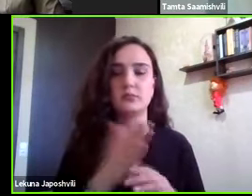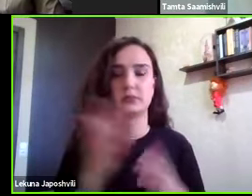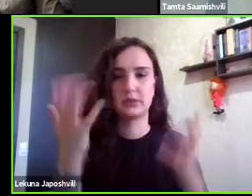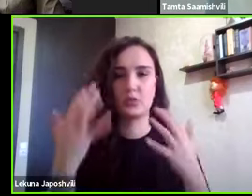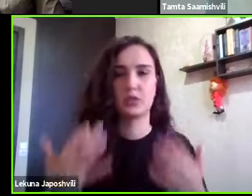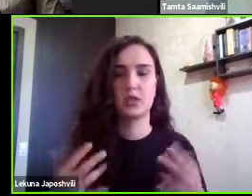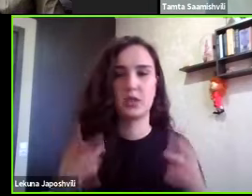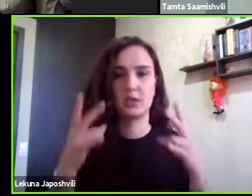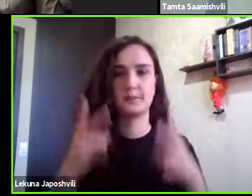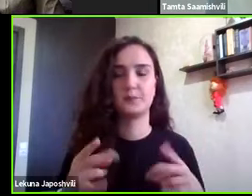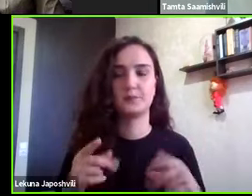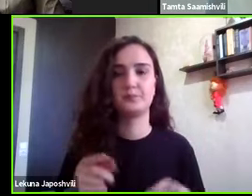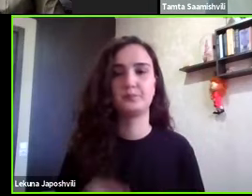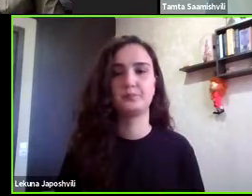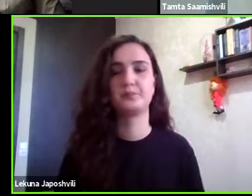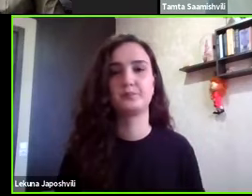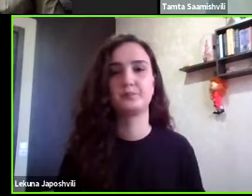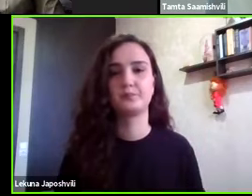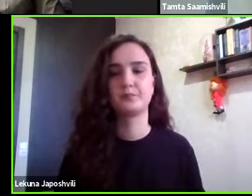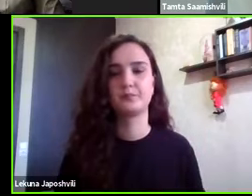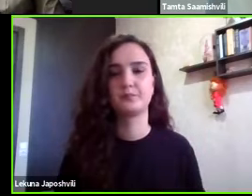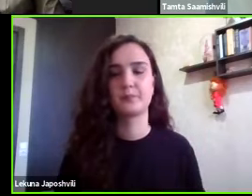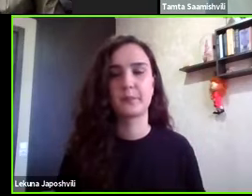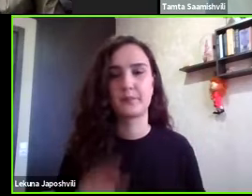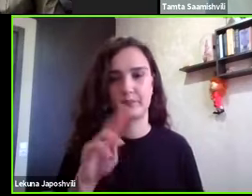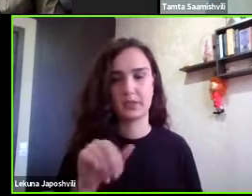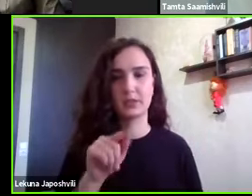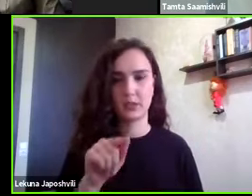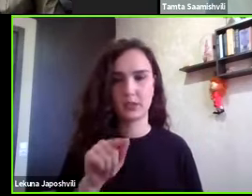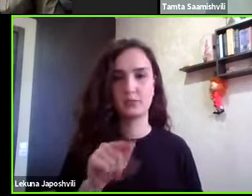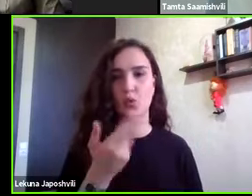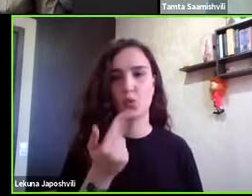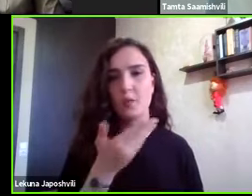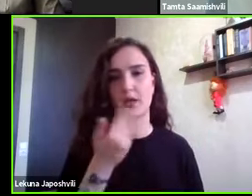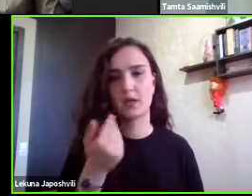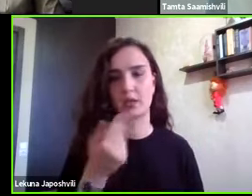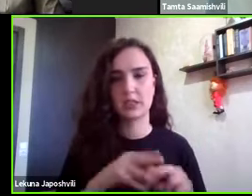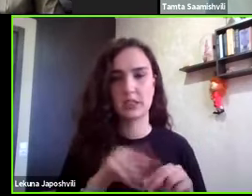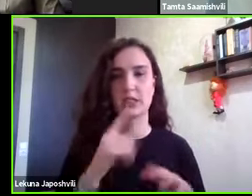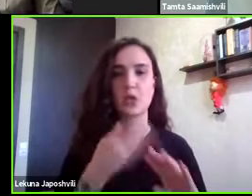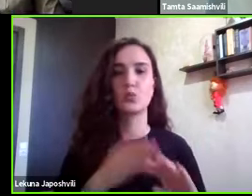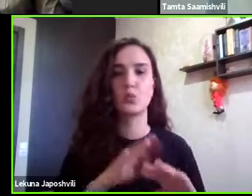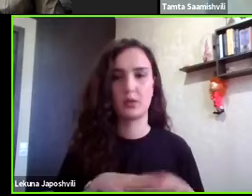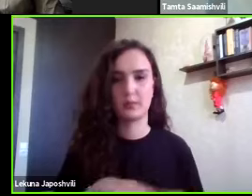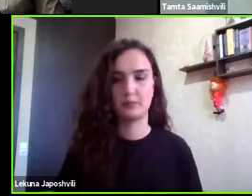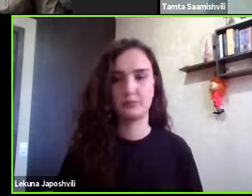გამონაყარი. და ხომ არ არის ეს გართულება.